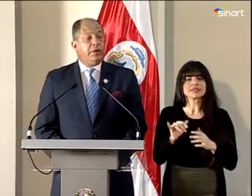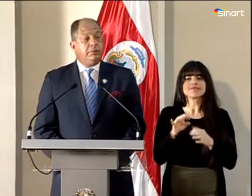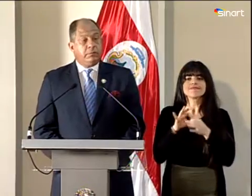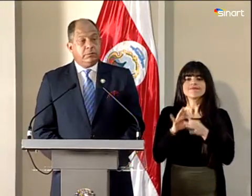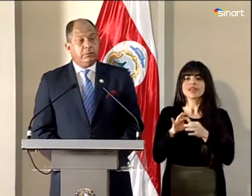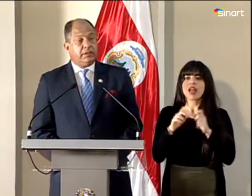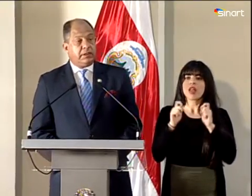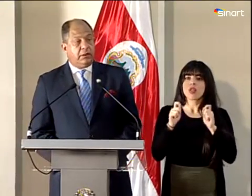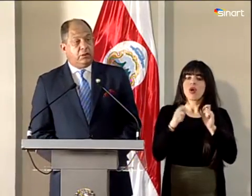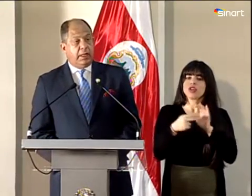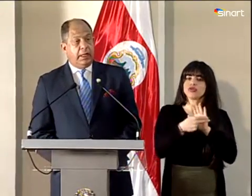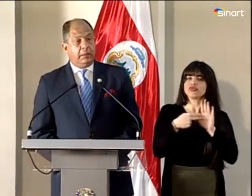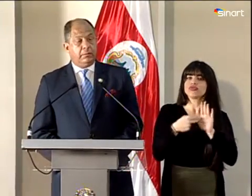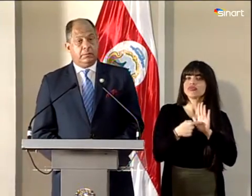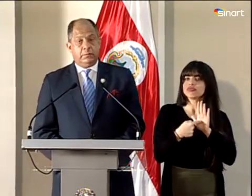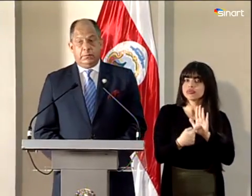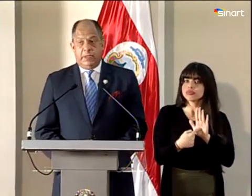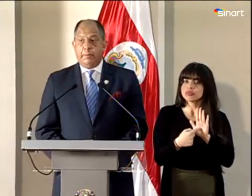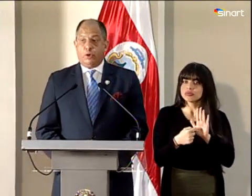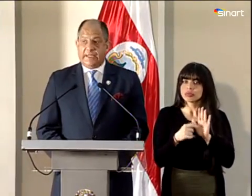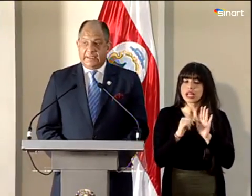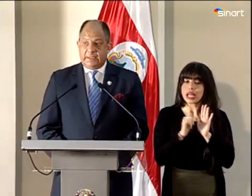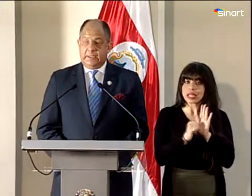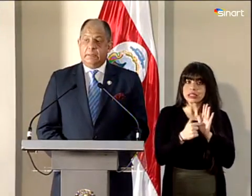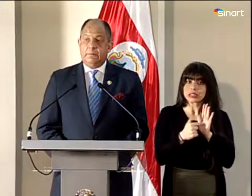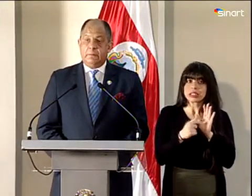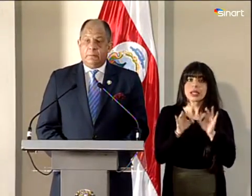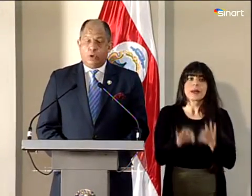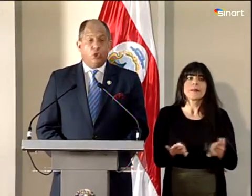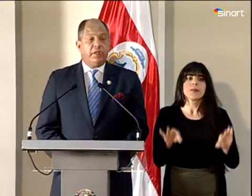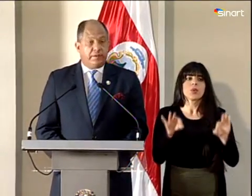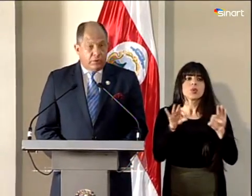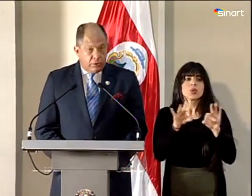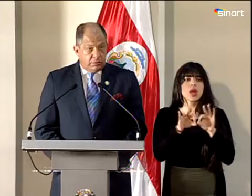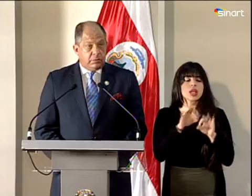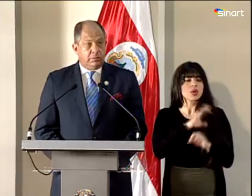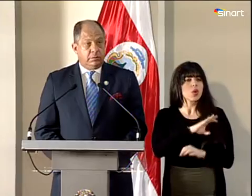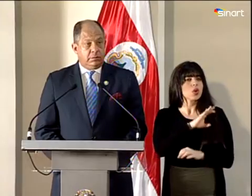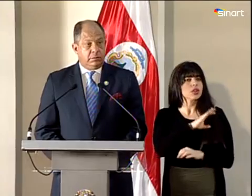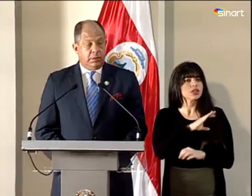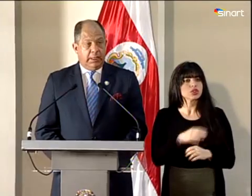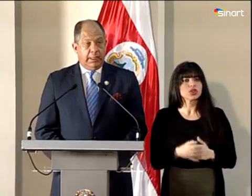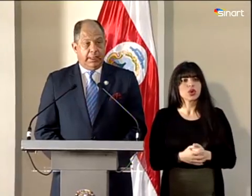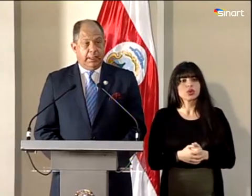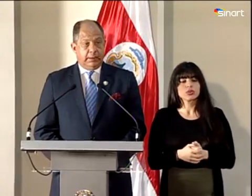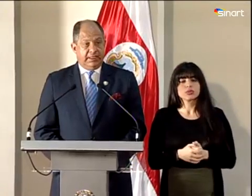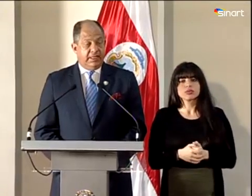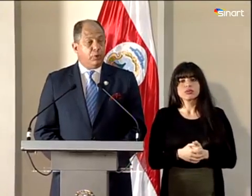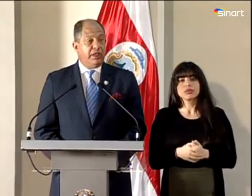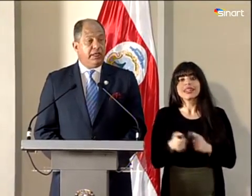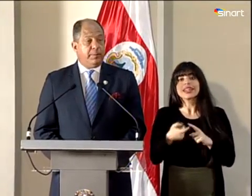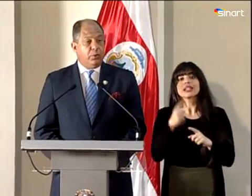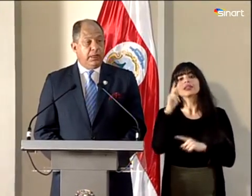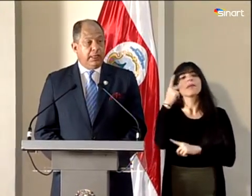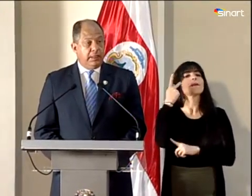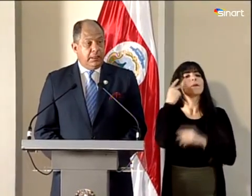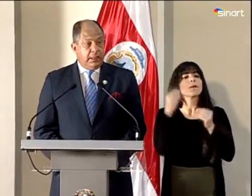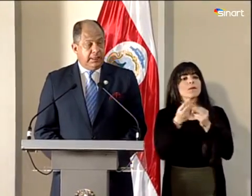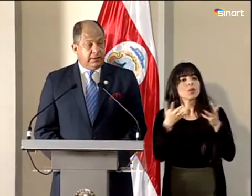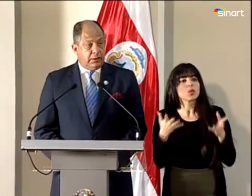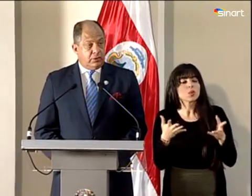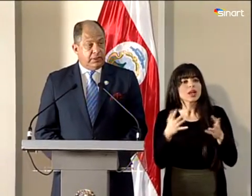educativa. Esa ha sido una importante condición que desde la política